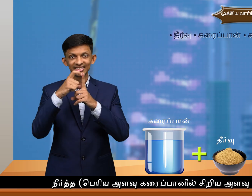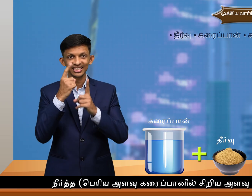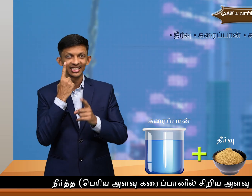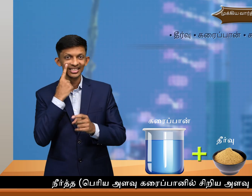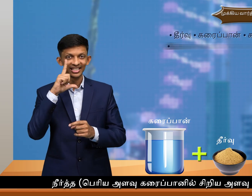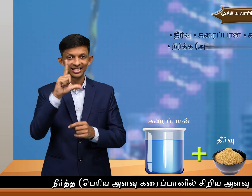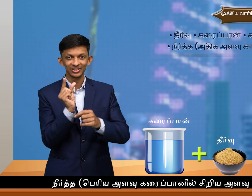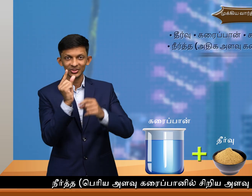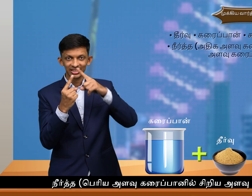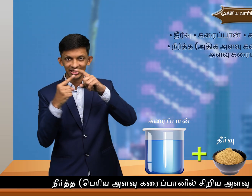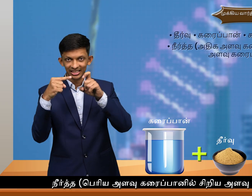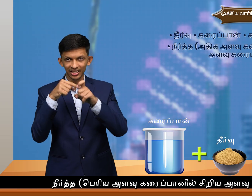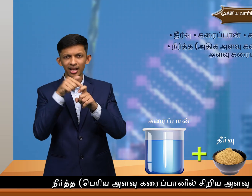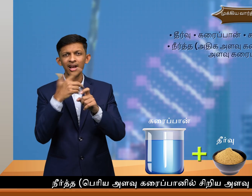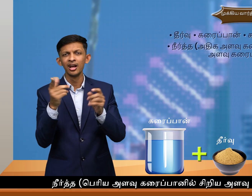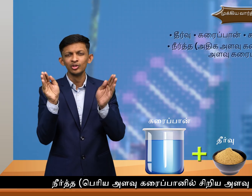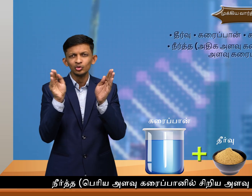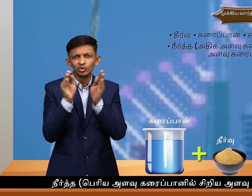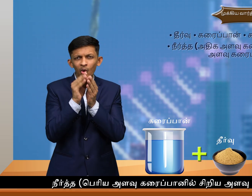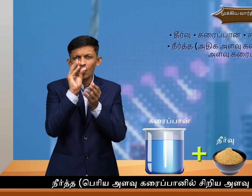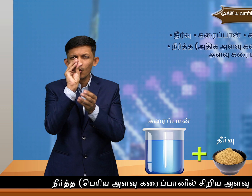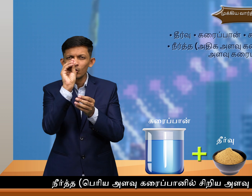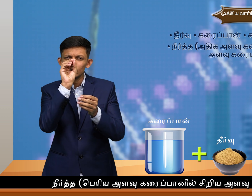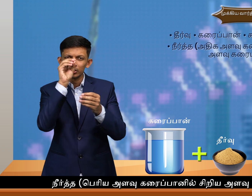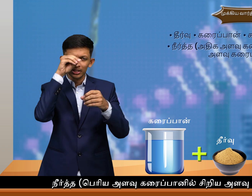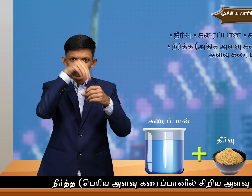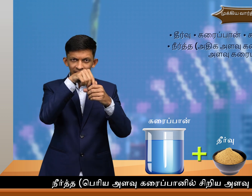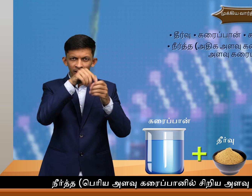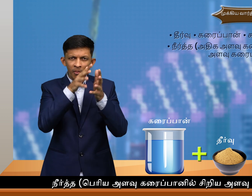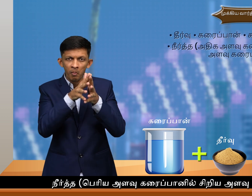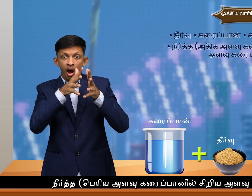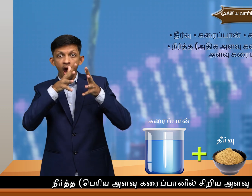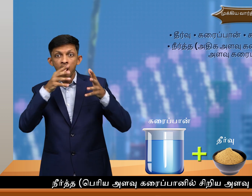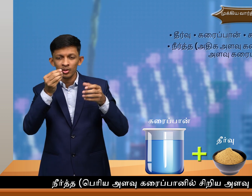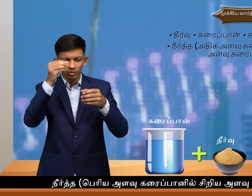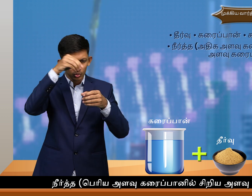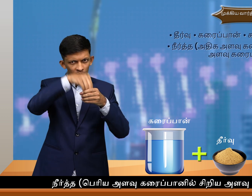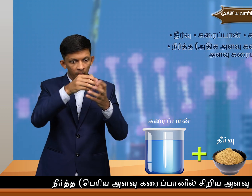நீர்த்த அதாவது பெரிய அளவு கரைப்பானில் சிறிய அளவு கரைப்பான்,